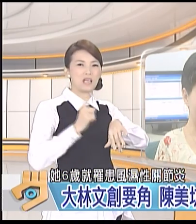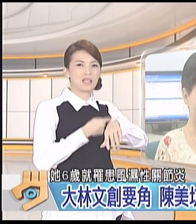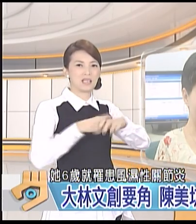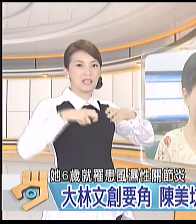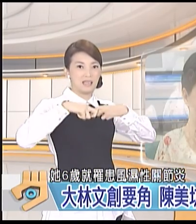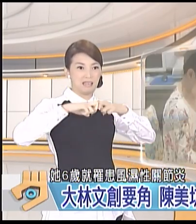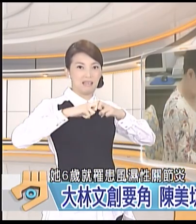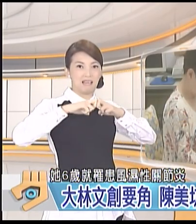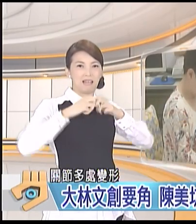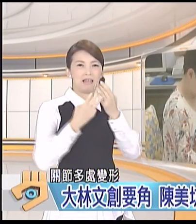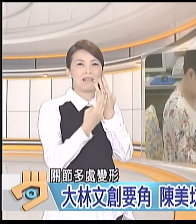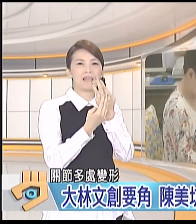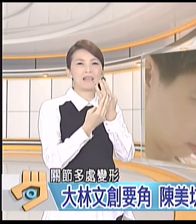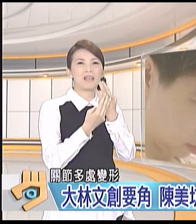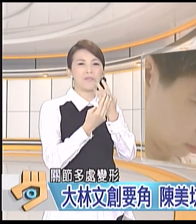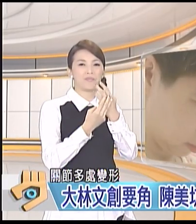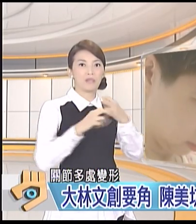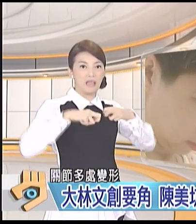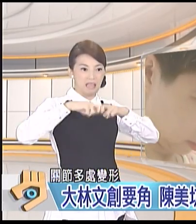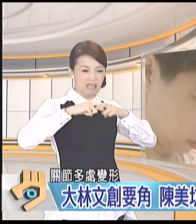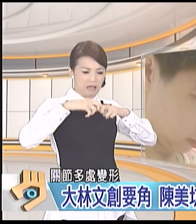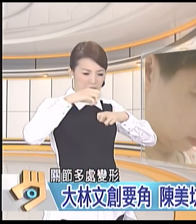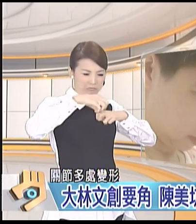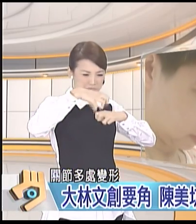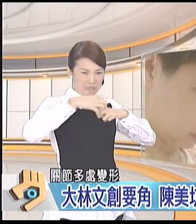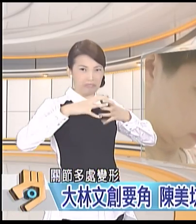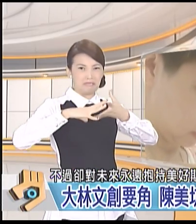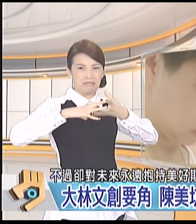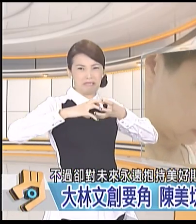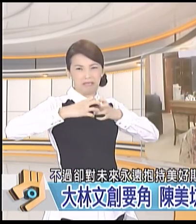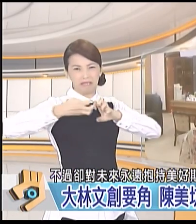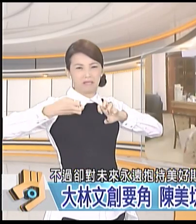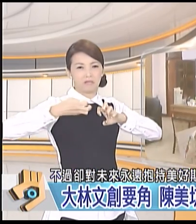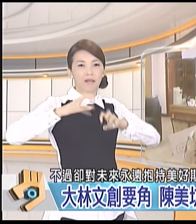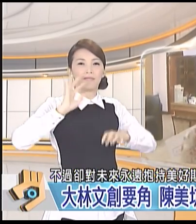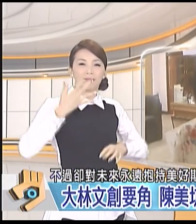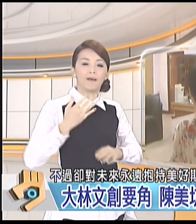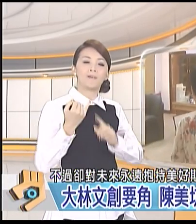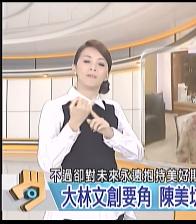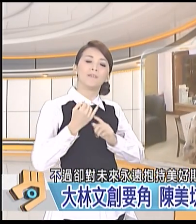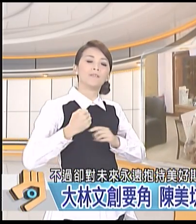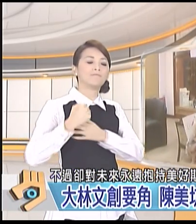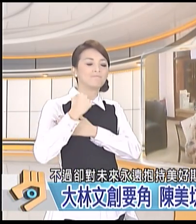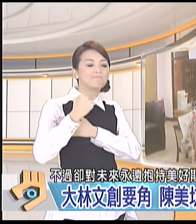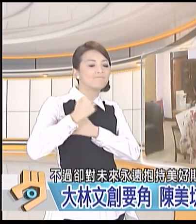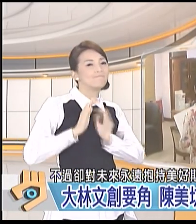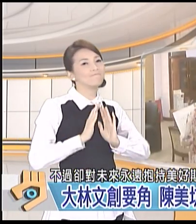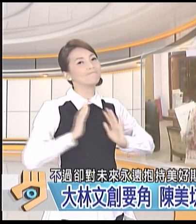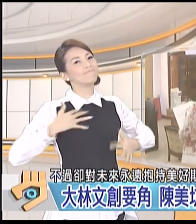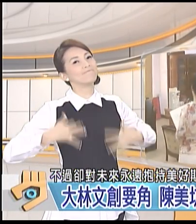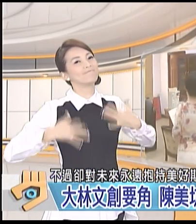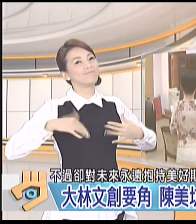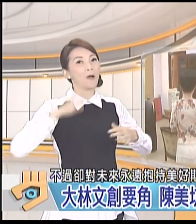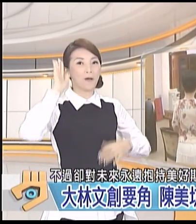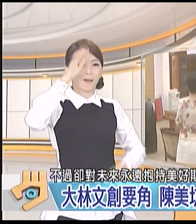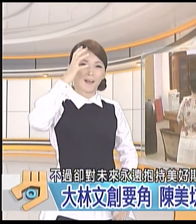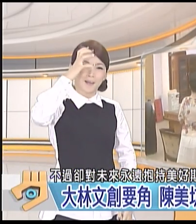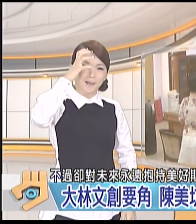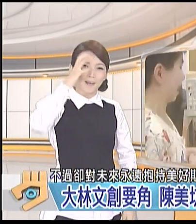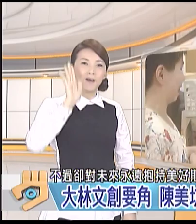炎，关节有多处的变形，不过却对于未来永远抱持美好的期待。